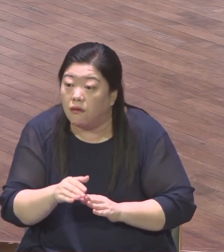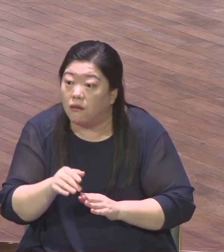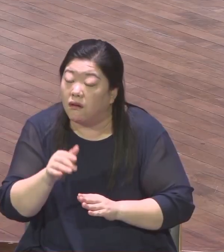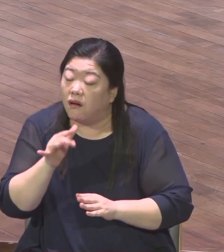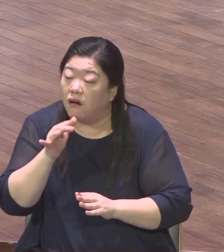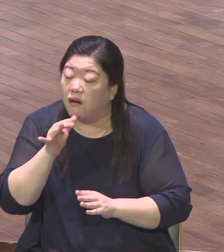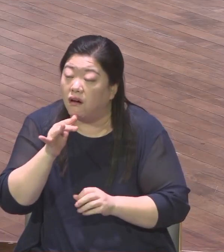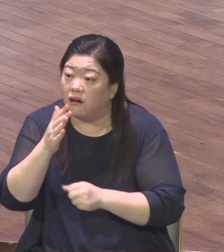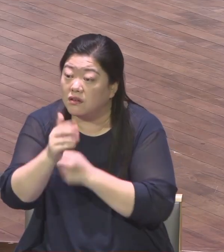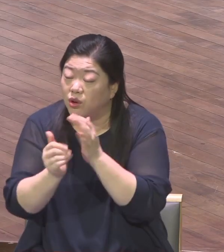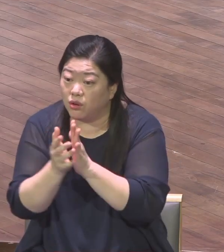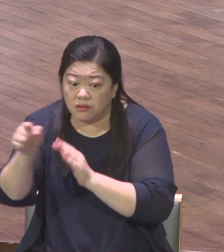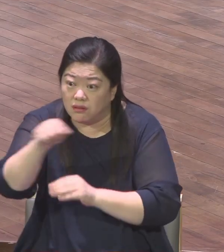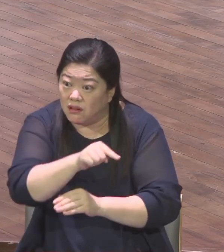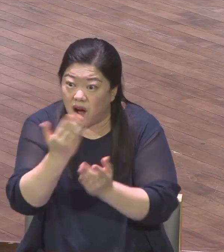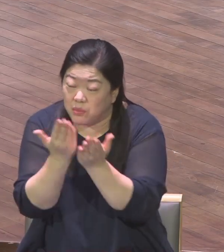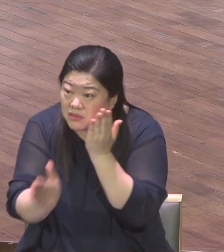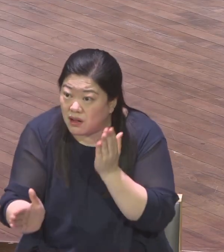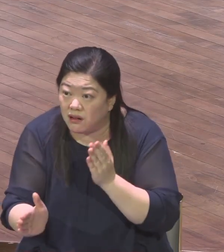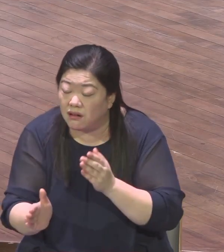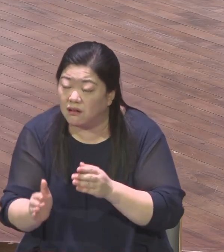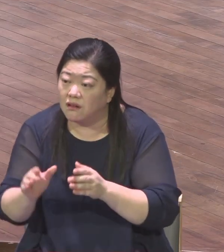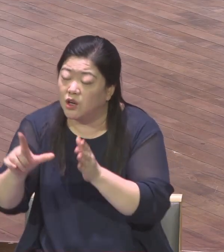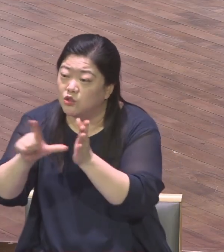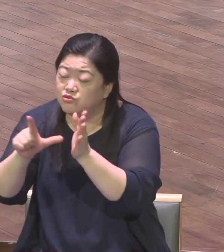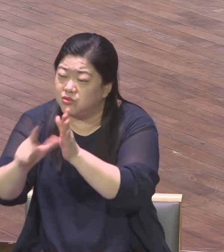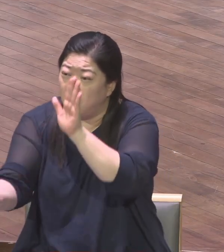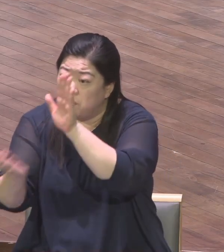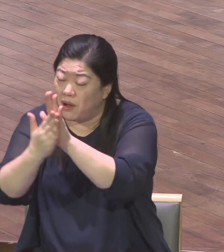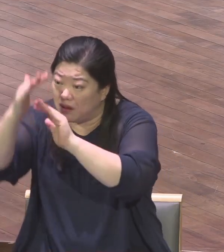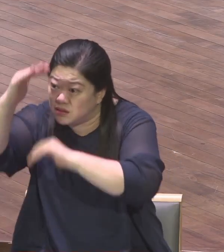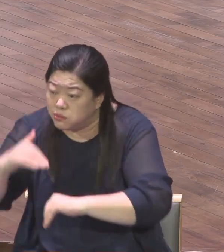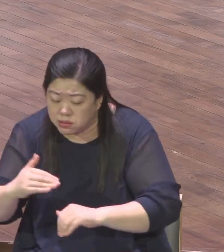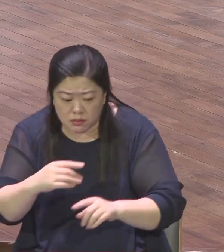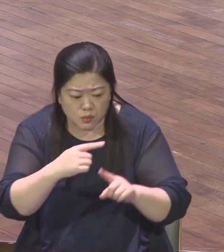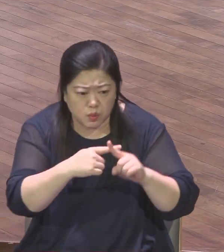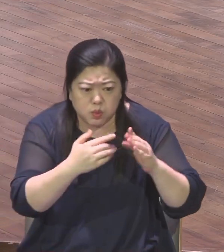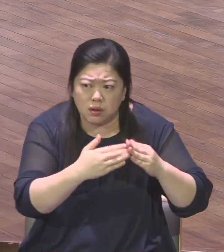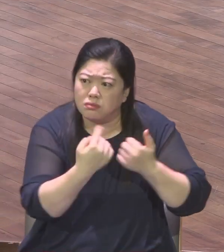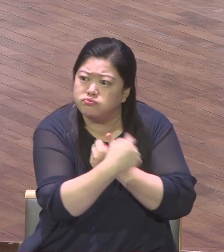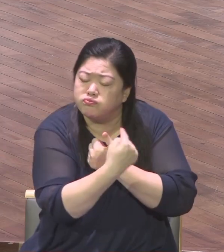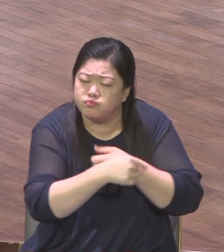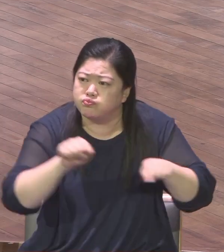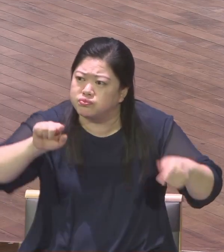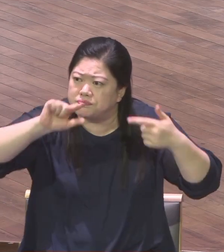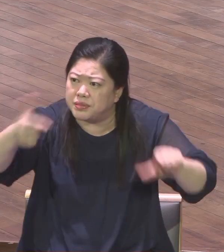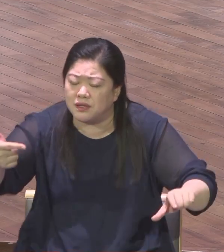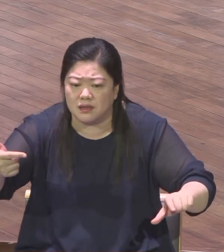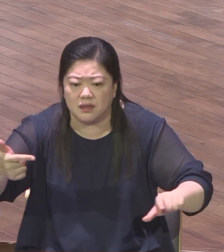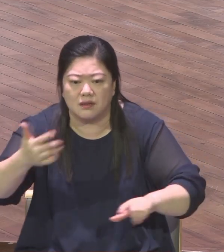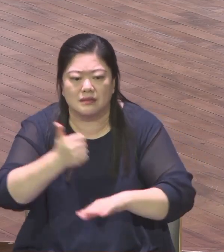돌아가자. 솔라 스크립추라. 성경으로 돌아가자. 성경이 뭐라고 말했냐?